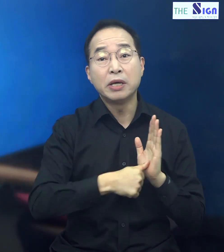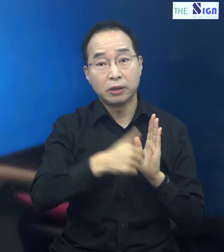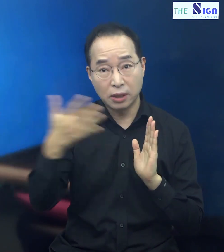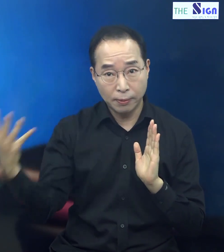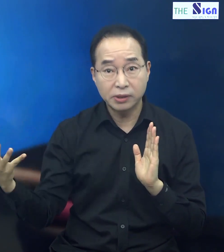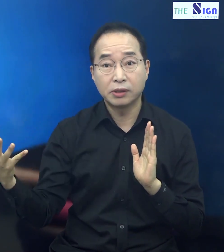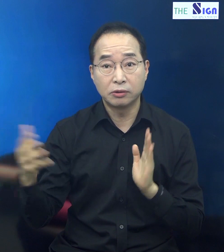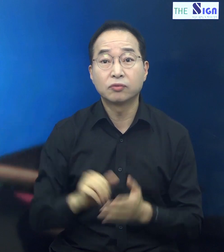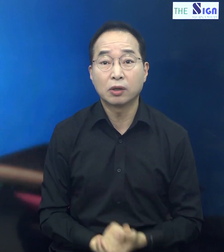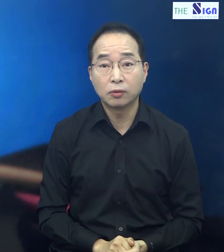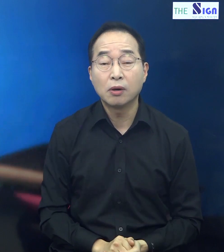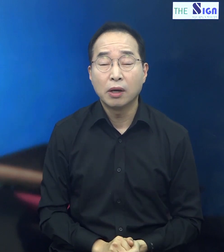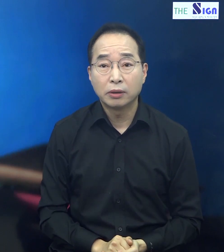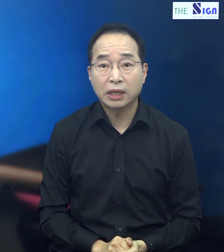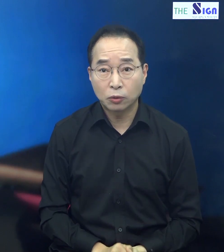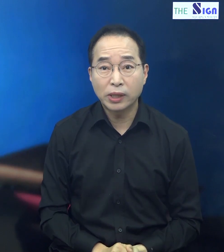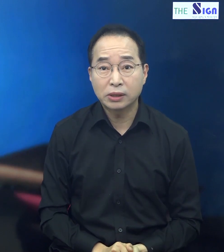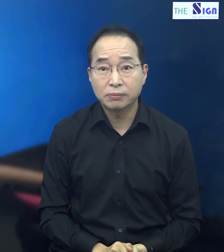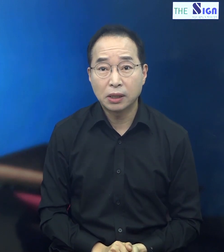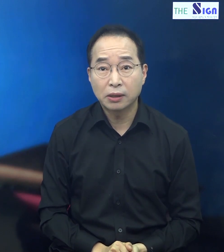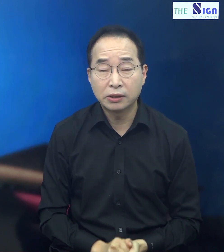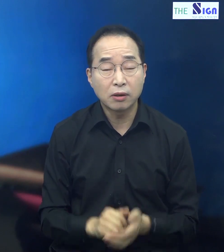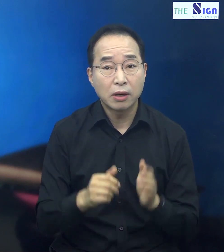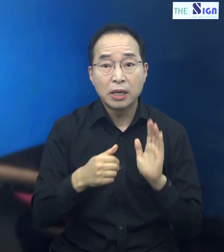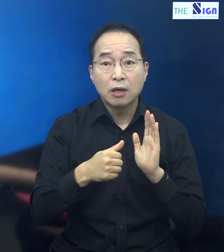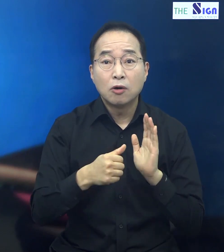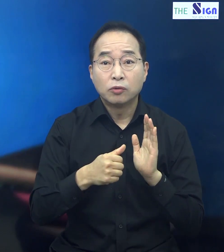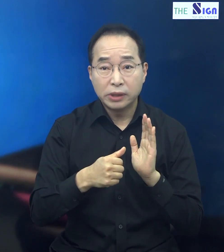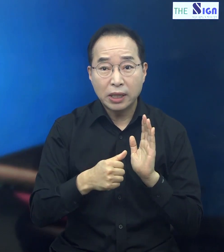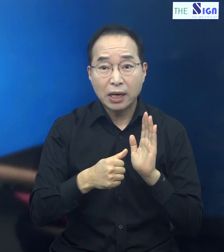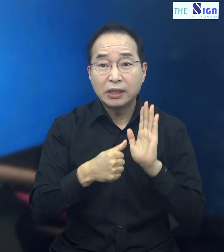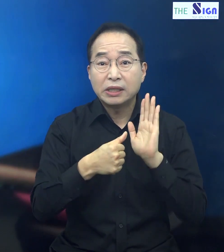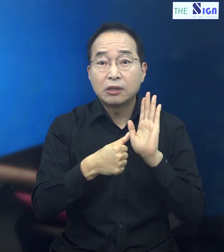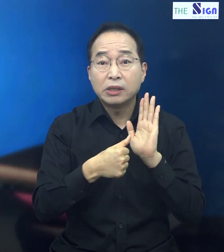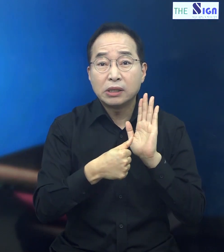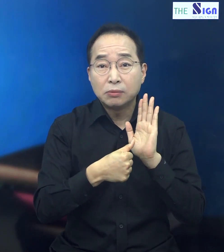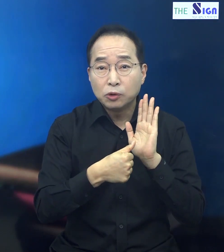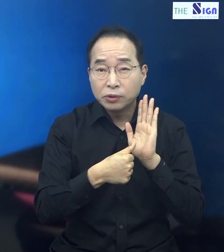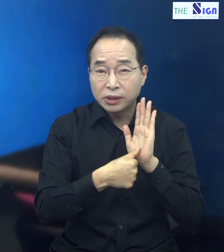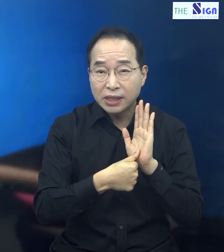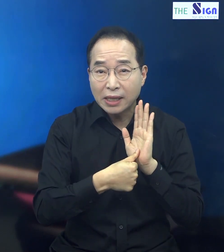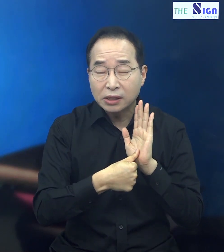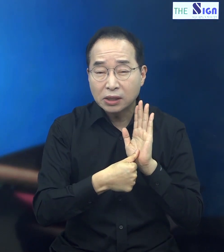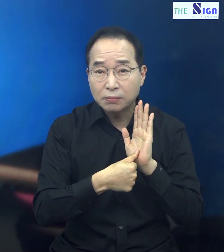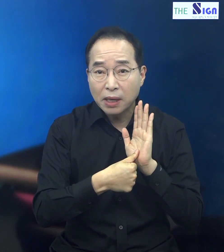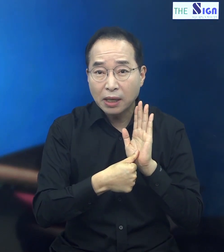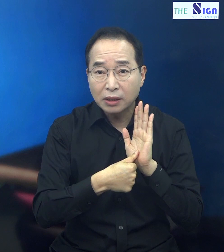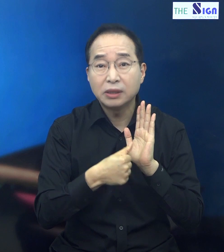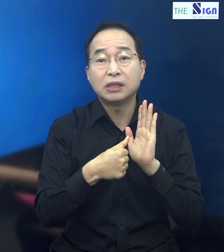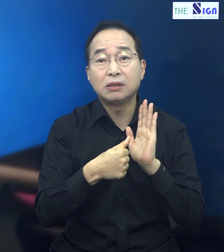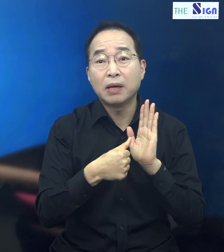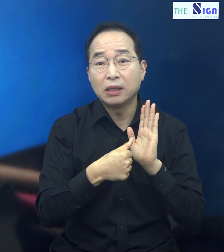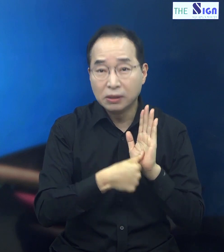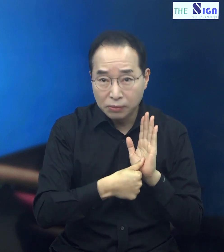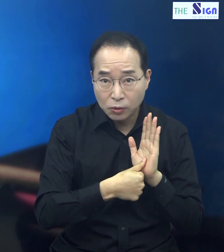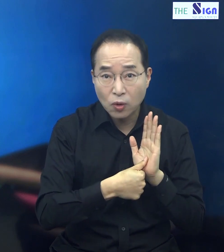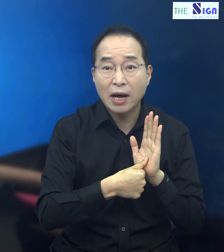이렇게 퍼지기도 하고 다 똑같습니다. 그래서 우리나라는 이걸 이름으로 쓰지 않지만은 이름의 의미로